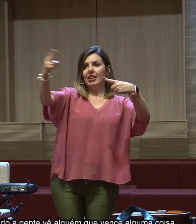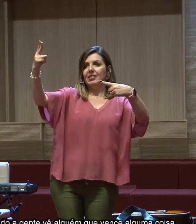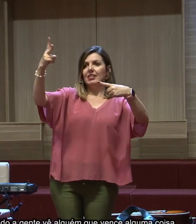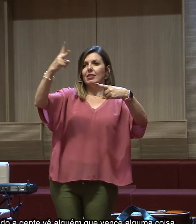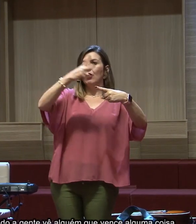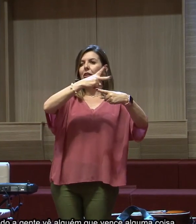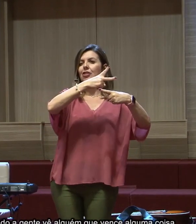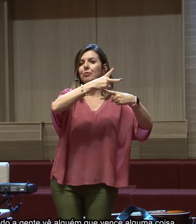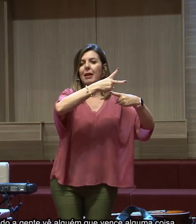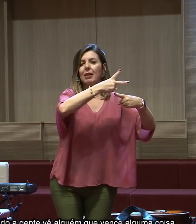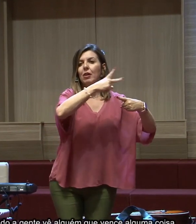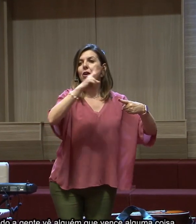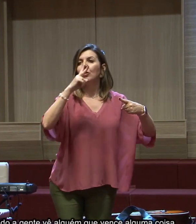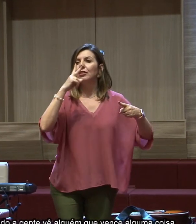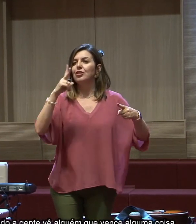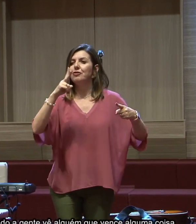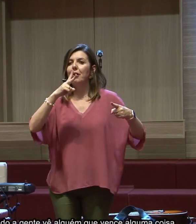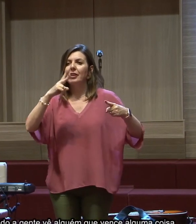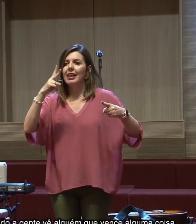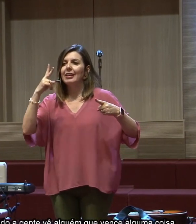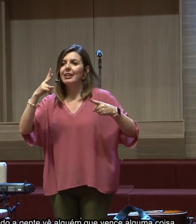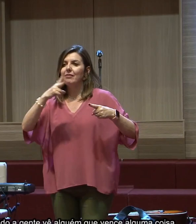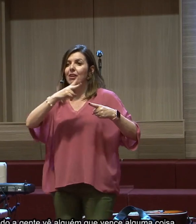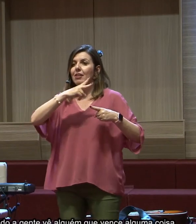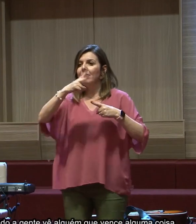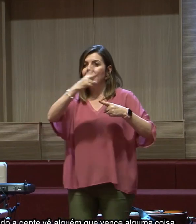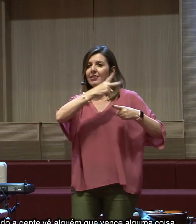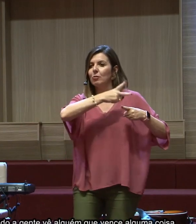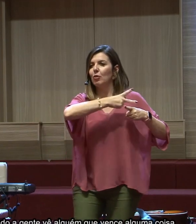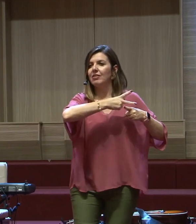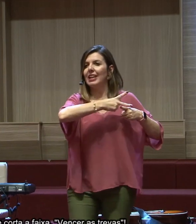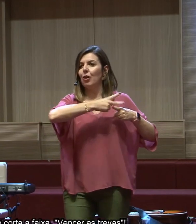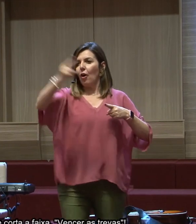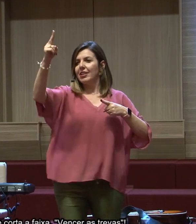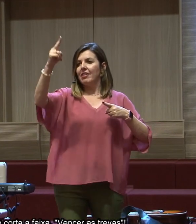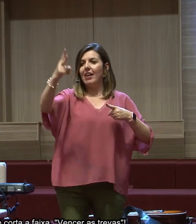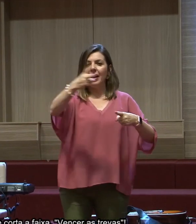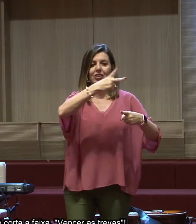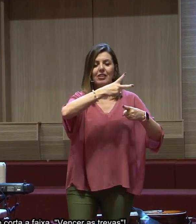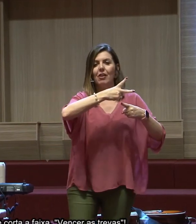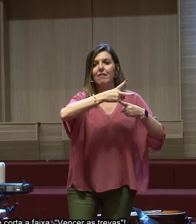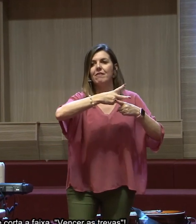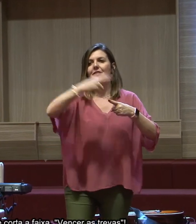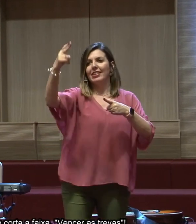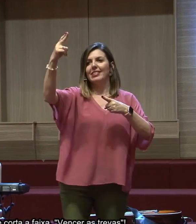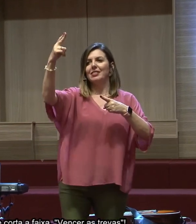Vencer Igual a gente pega, quando a gente vê alguém que vence alguma coisa e vai lá e corta a faixa Então, vencer